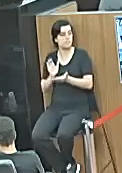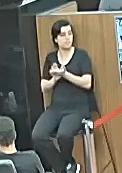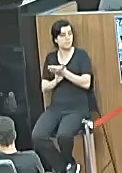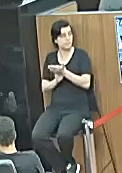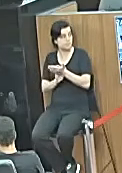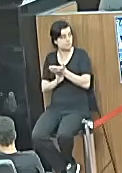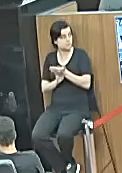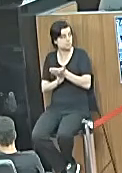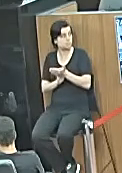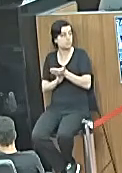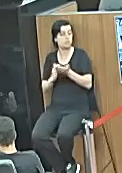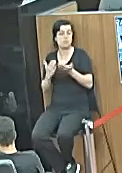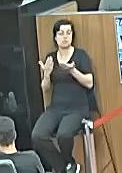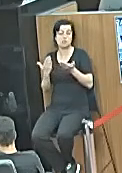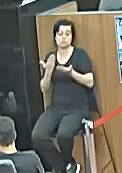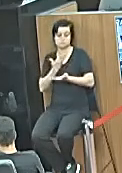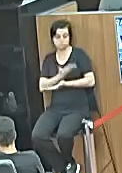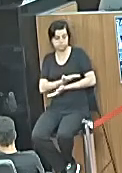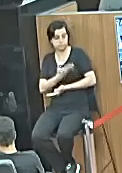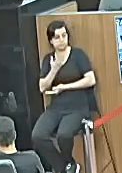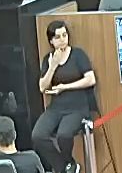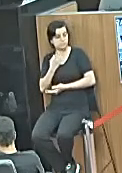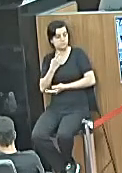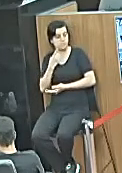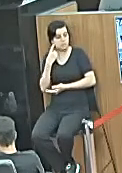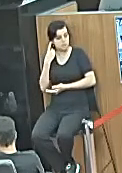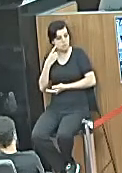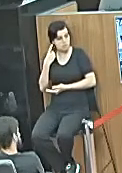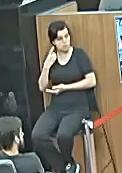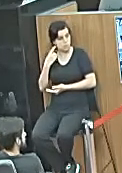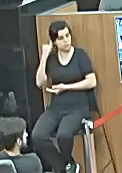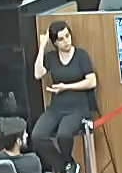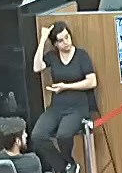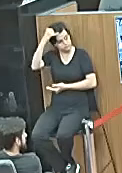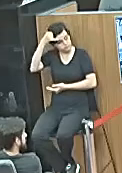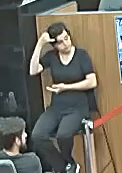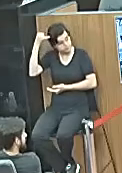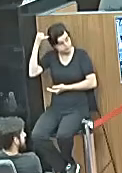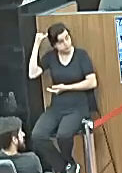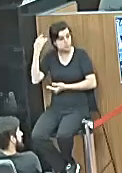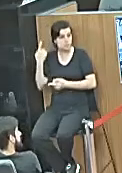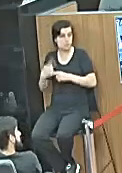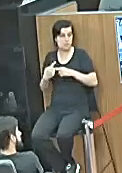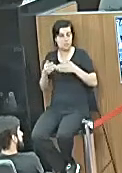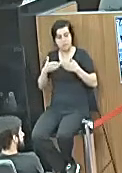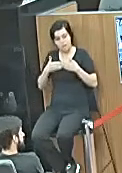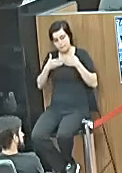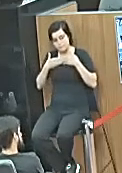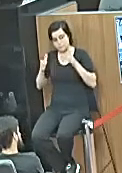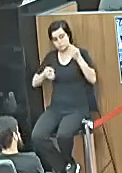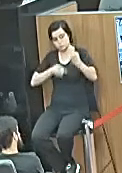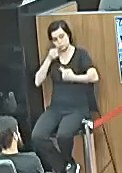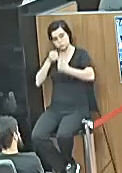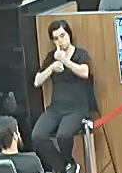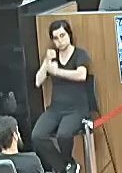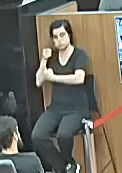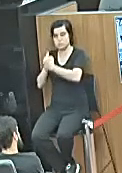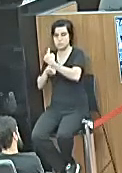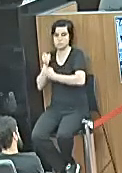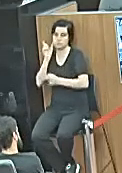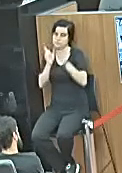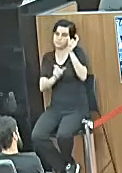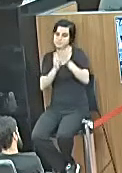ver parabenizar o deputado gilvan freire é ea comissão por ter aberto novamente as discussões do interior é